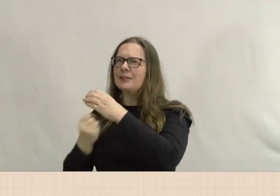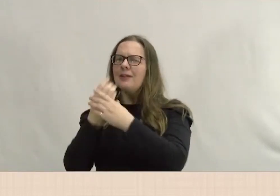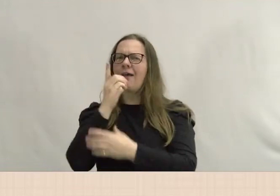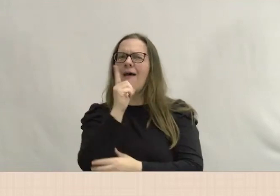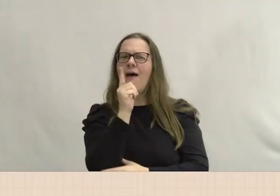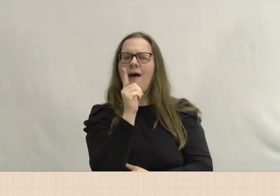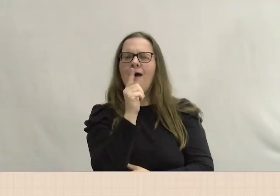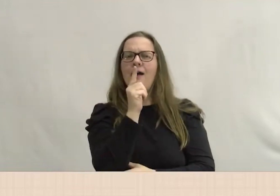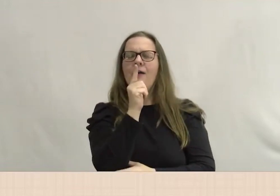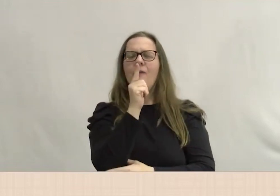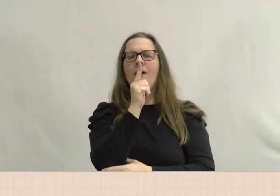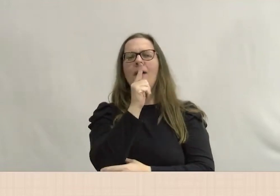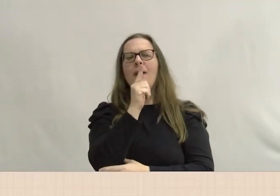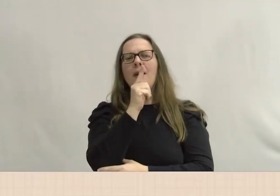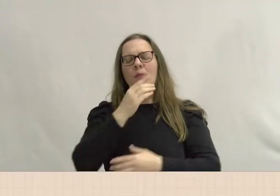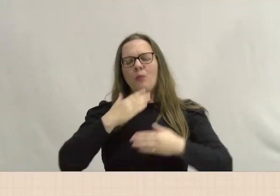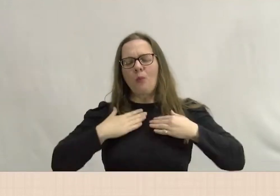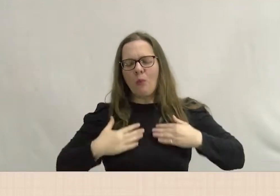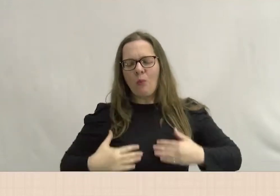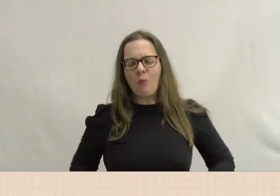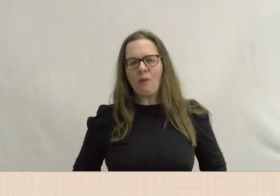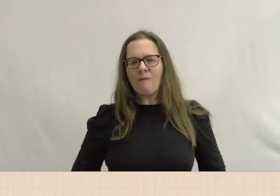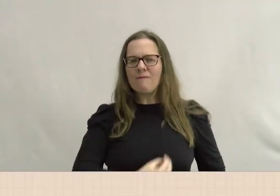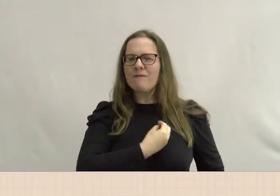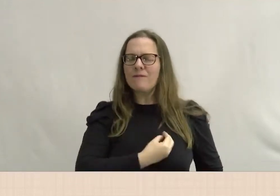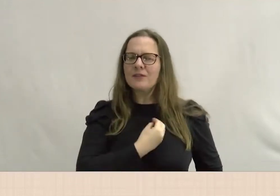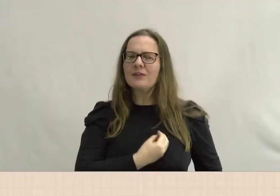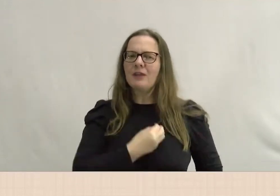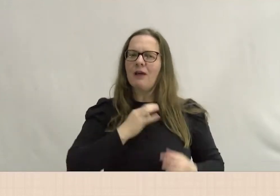Quanto mais sua vida espiritual, Deus não se preocupa.